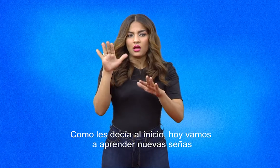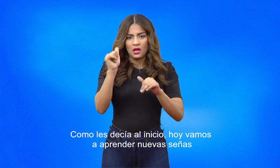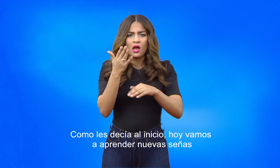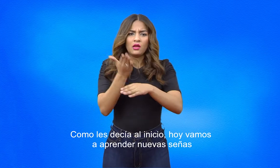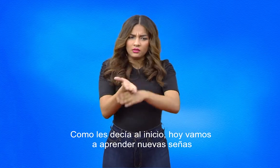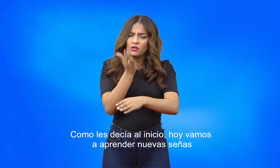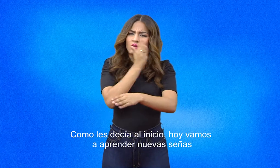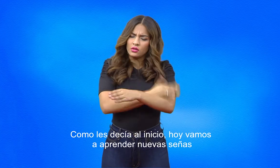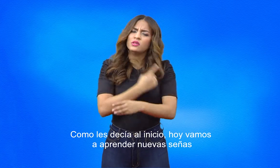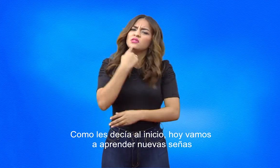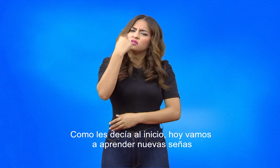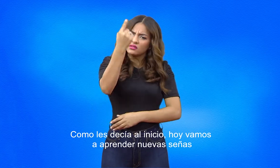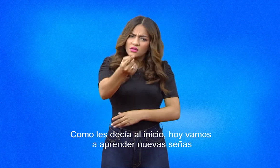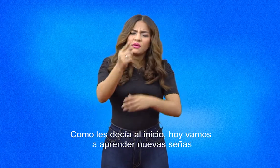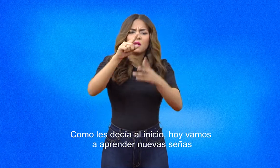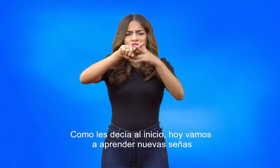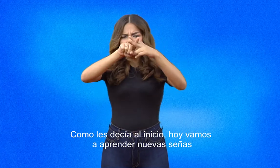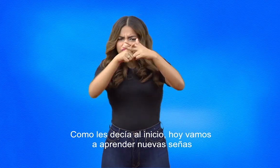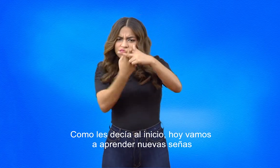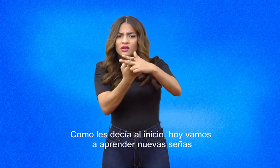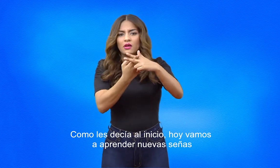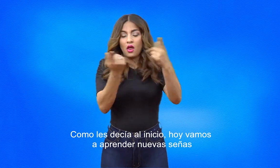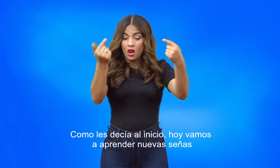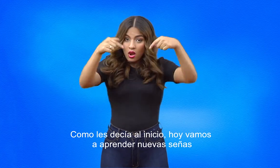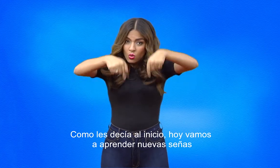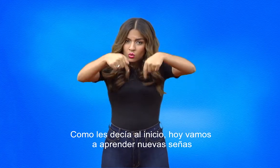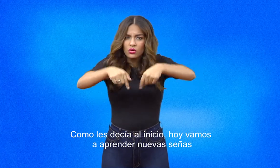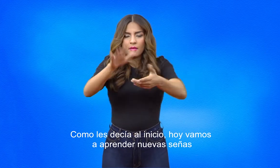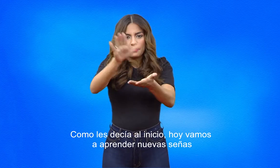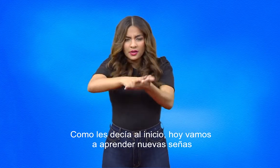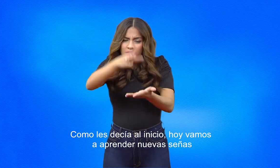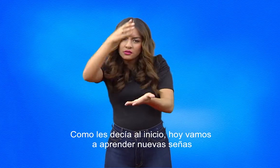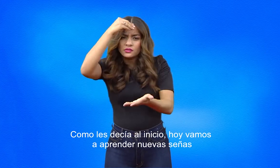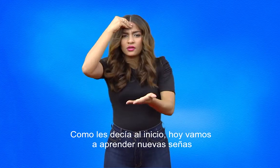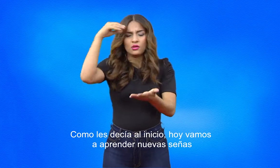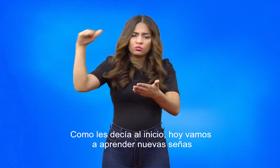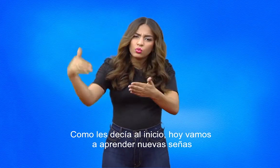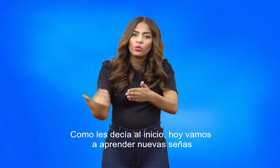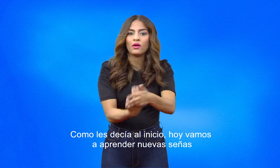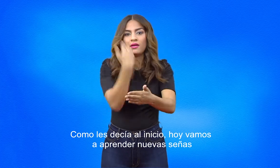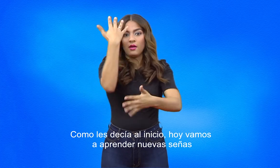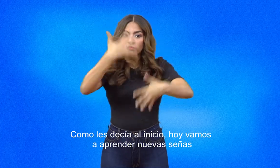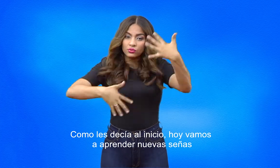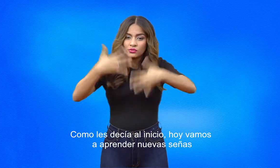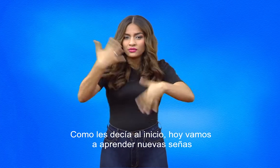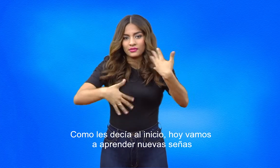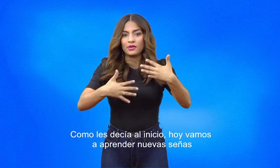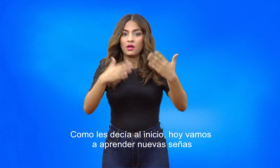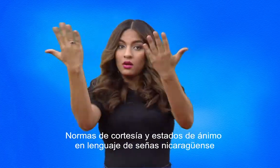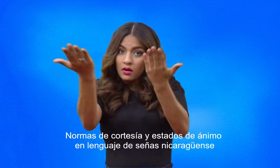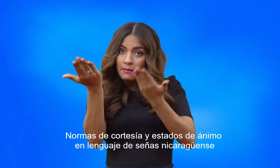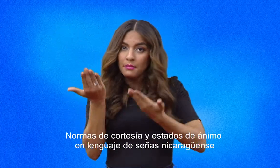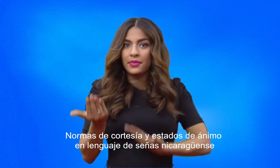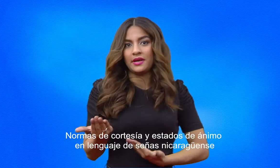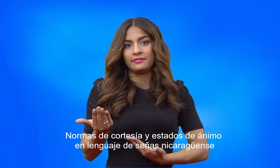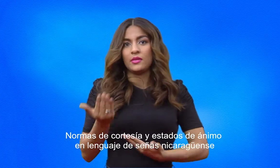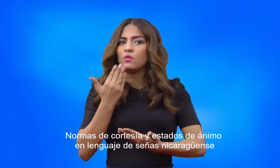Como les decía al inicio, hoy vamos a aprender nuevas señas, normas de cortesía